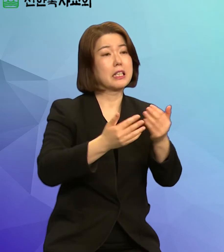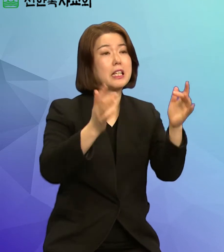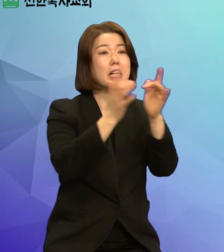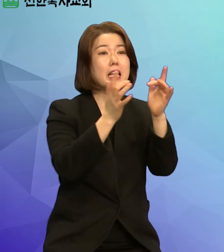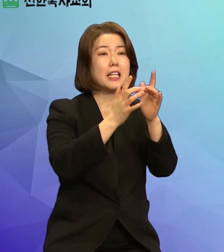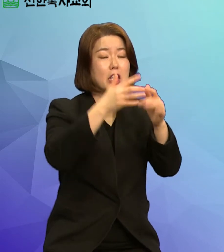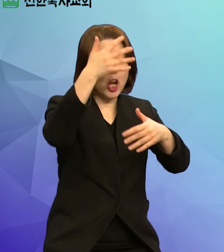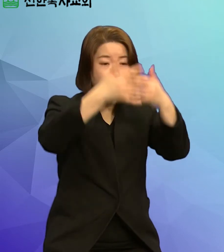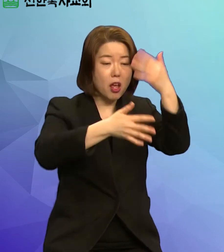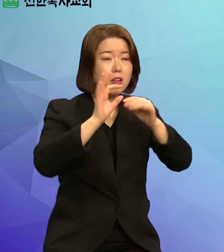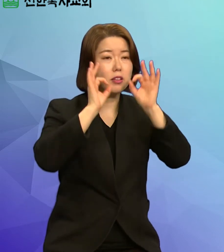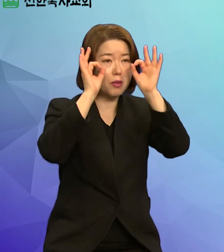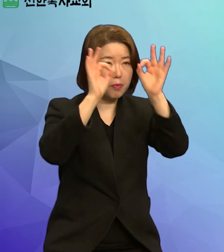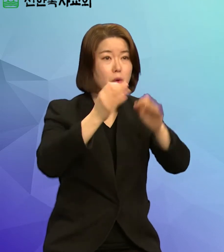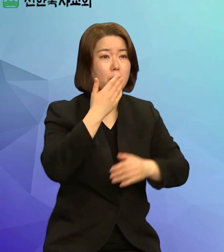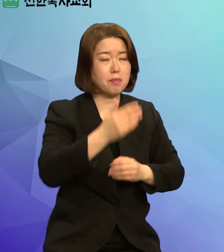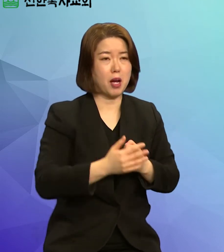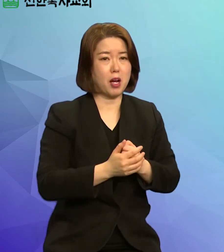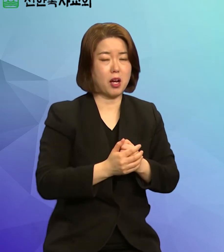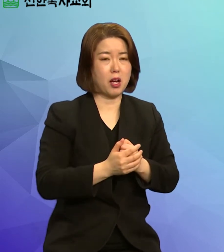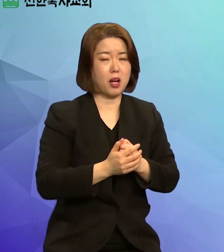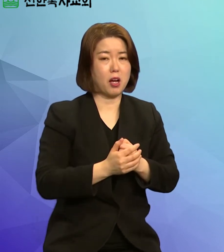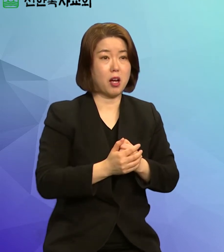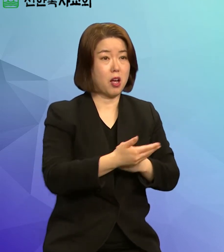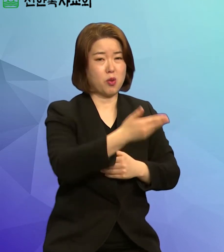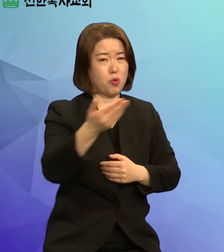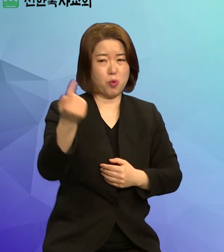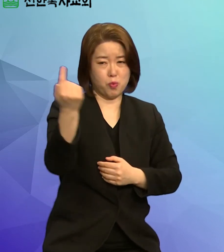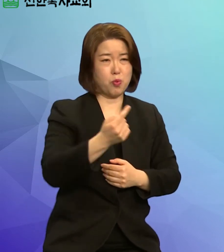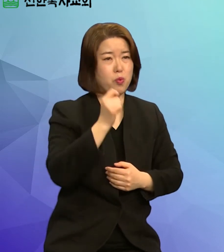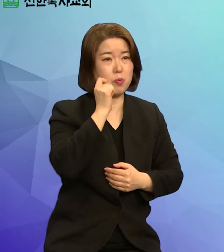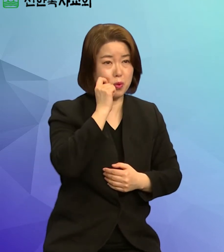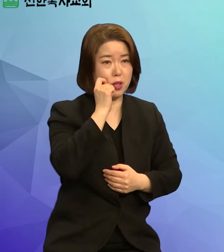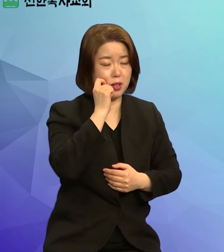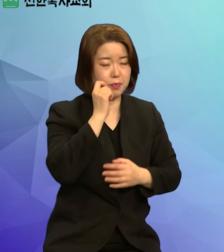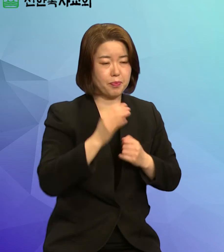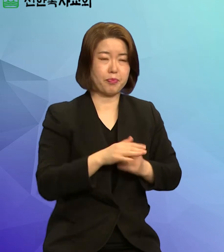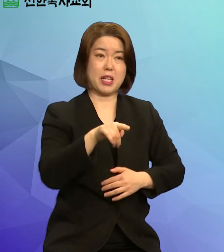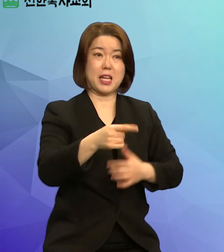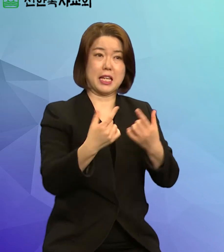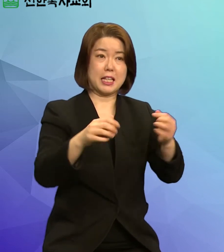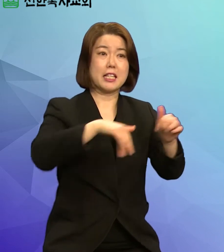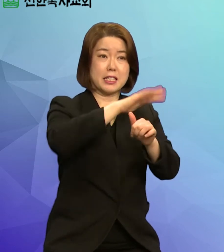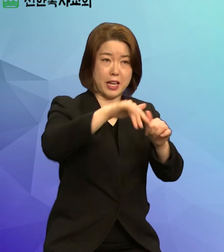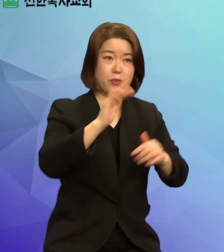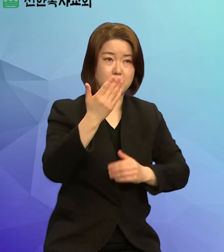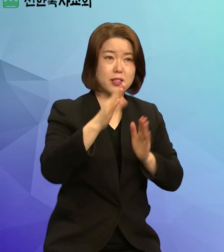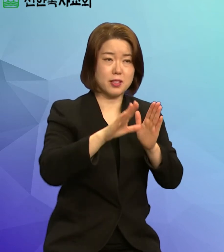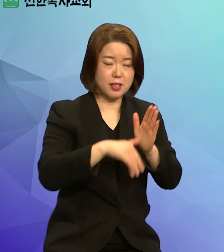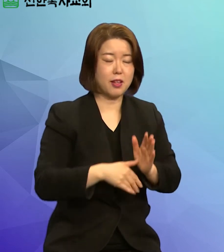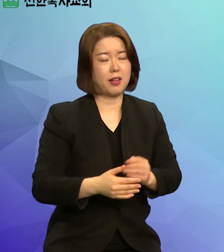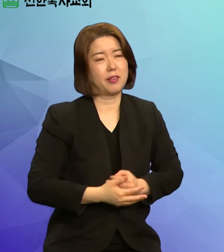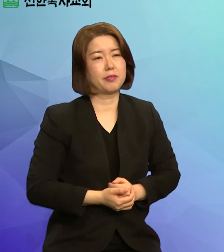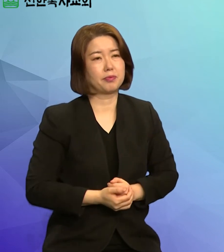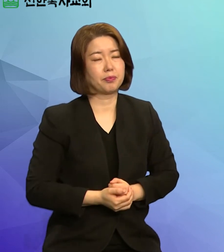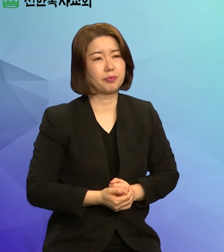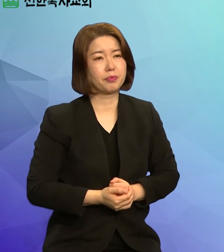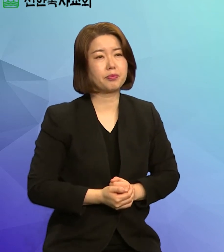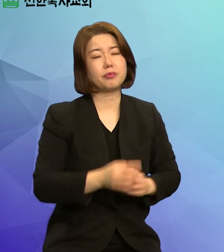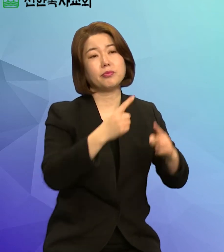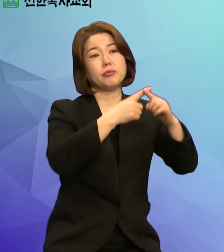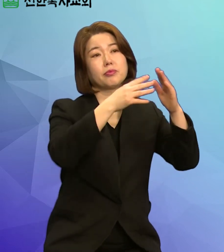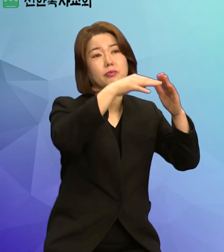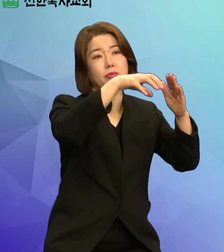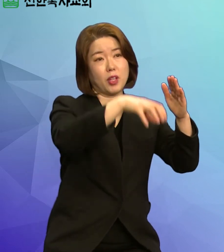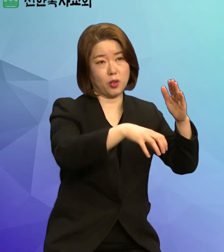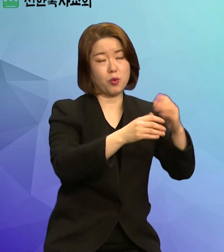드리고 성도들은 교회에 오실 수가 없습니다. 자, 이런 상황이 되었을 때 그때